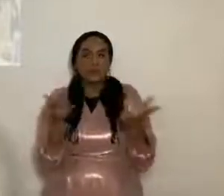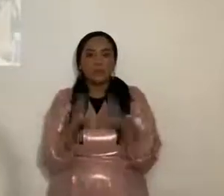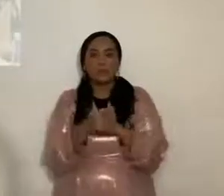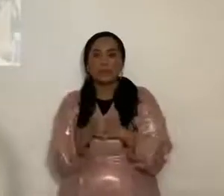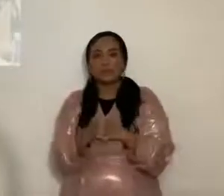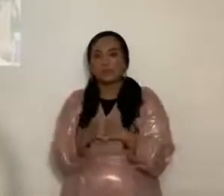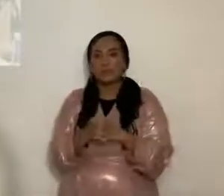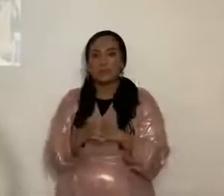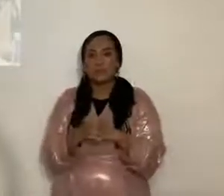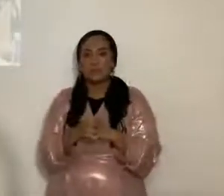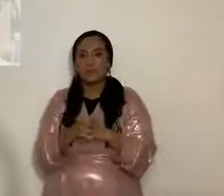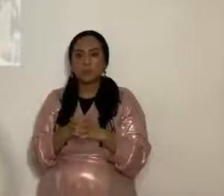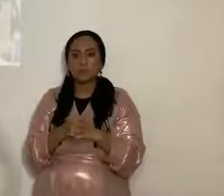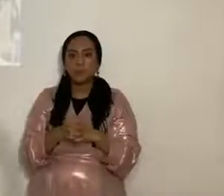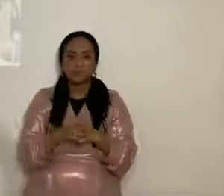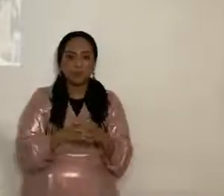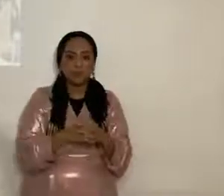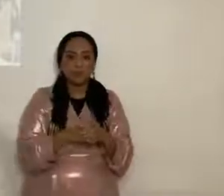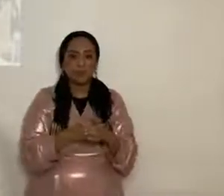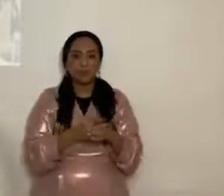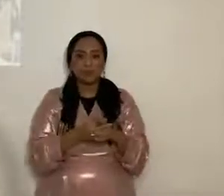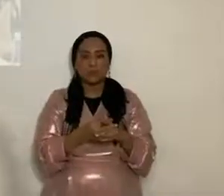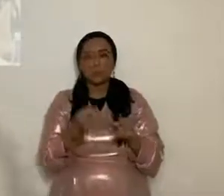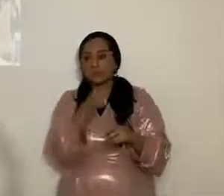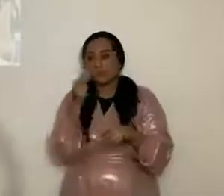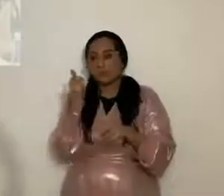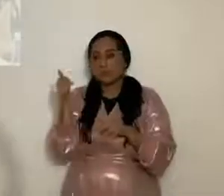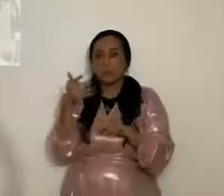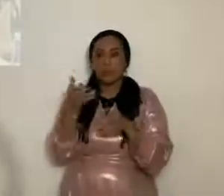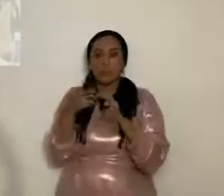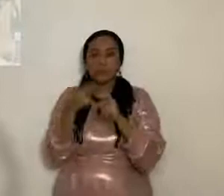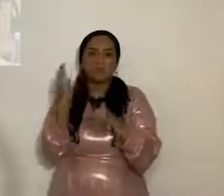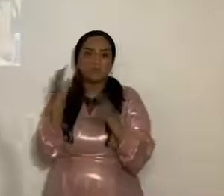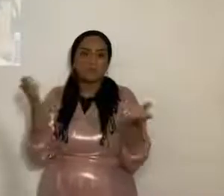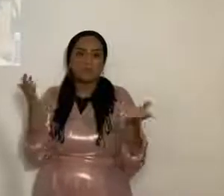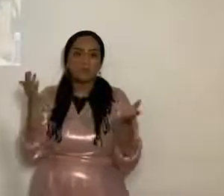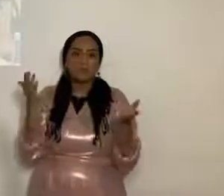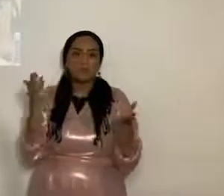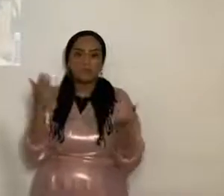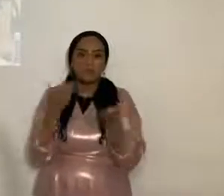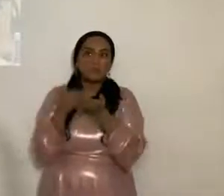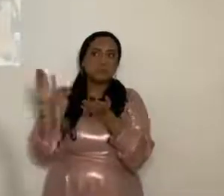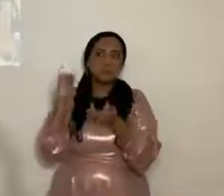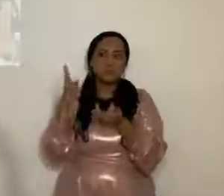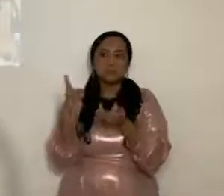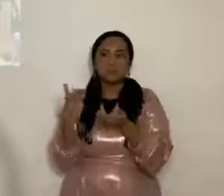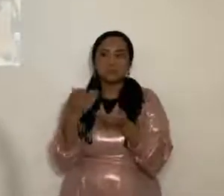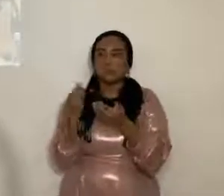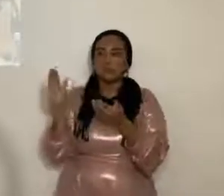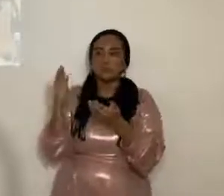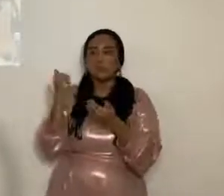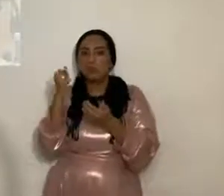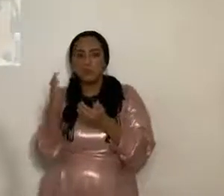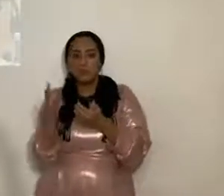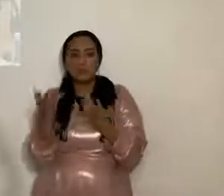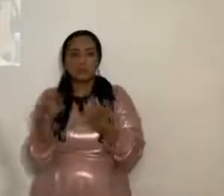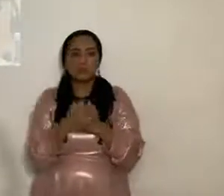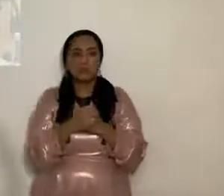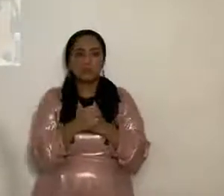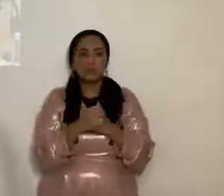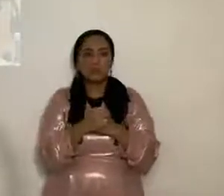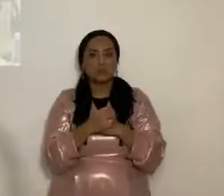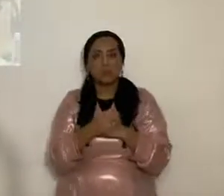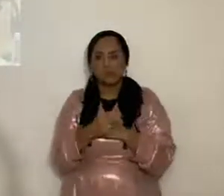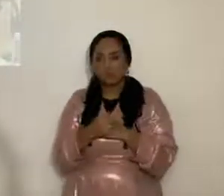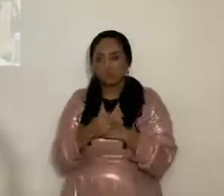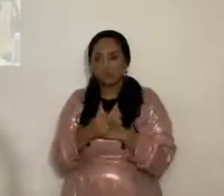Y no porque se hayan ido al judaísmo, apostataron, dejaron a Yahweh, dejaron a Yahshua. Él los